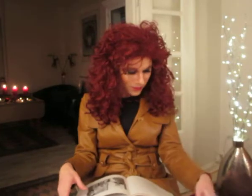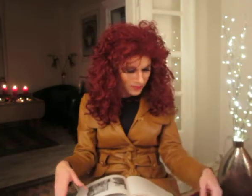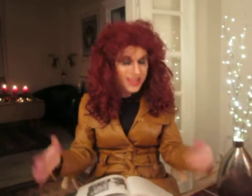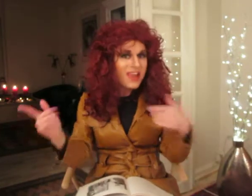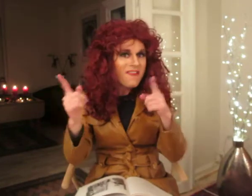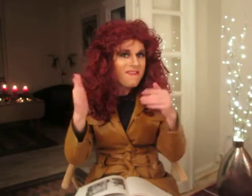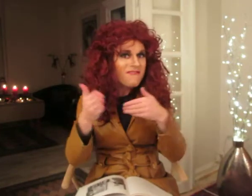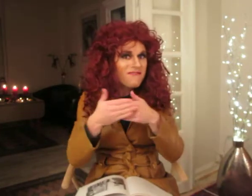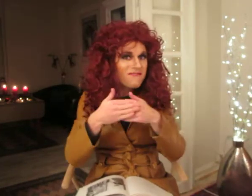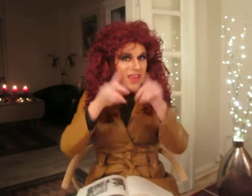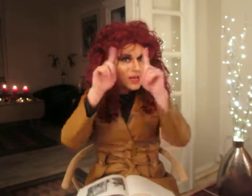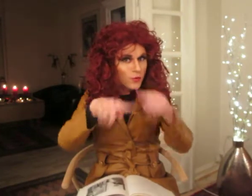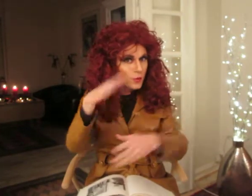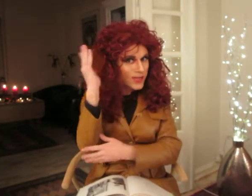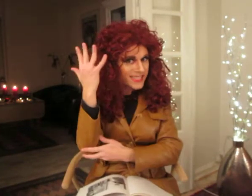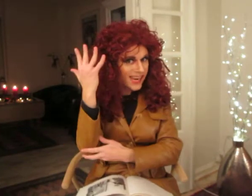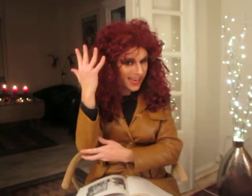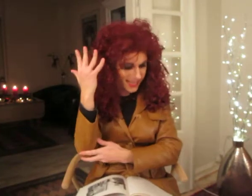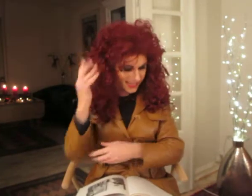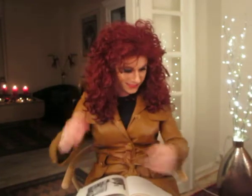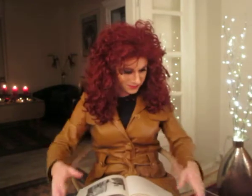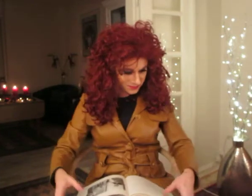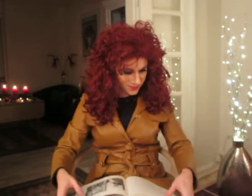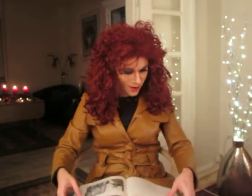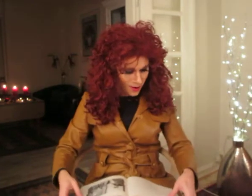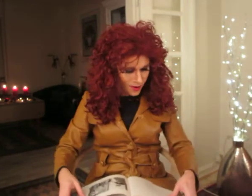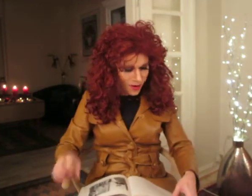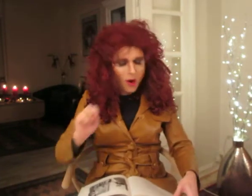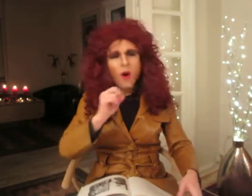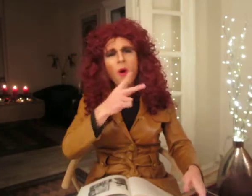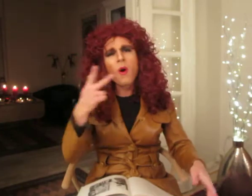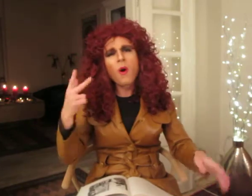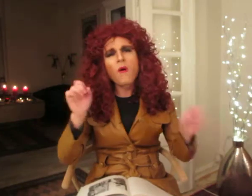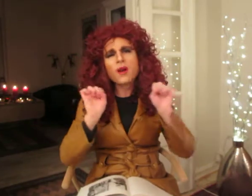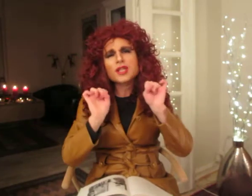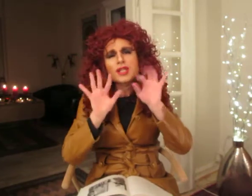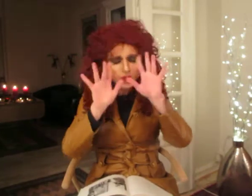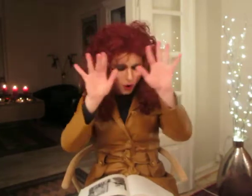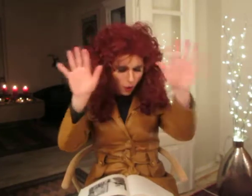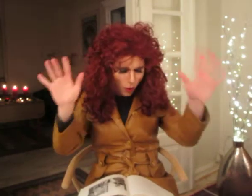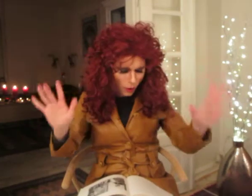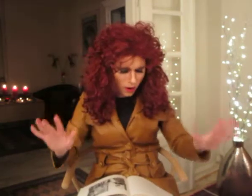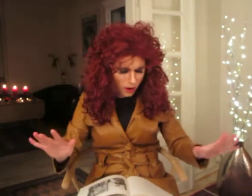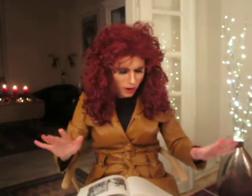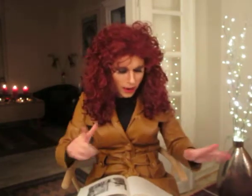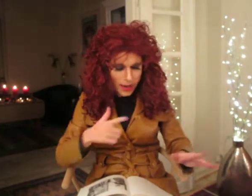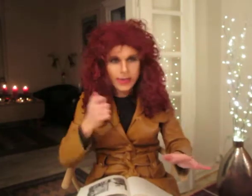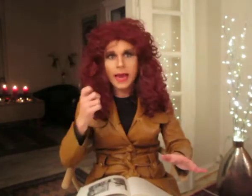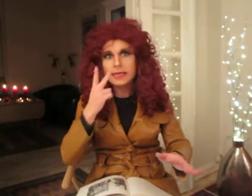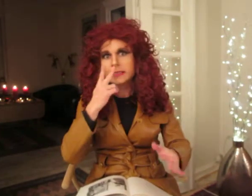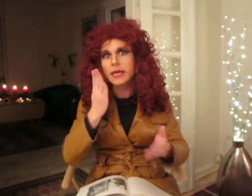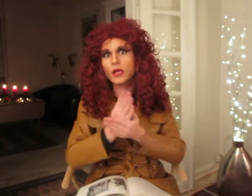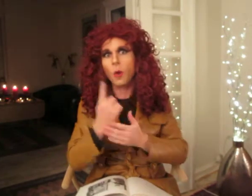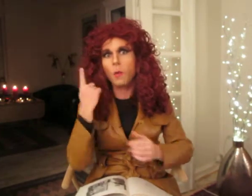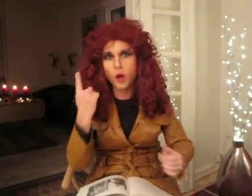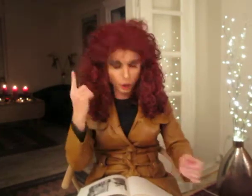Åh! Ved juletræet Åh! Hvor de stråler! Nej, se dog blot!